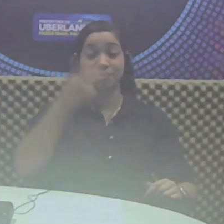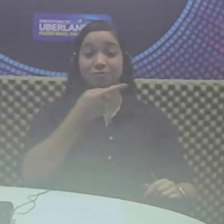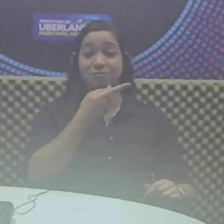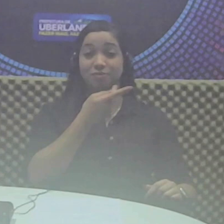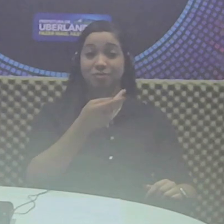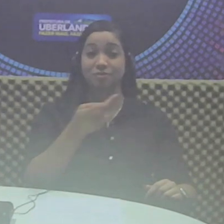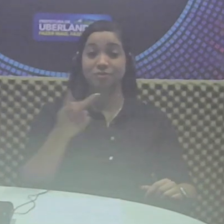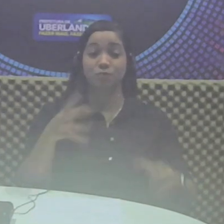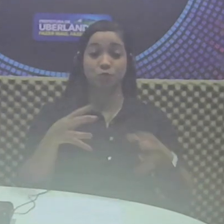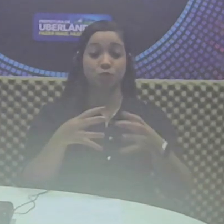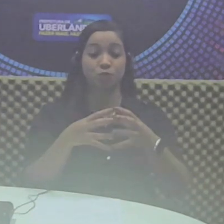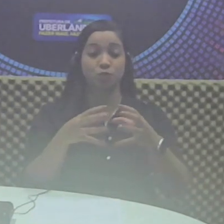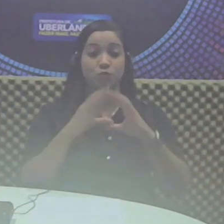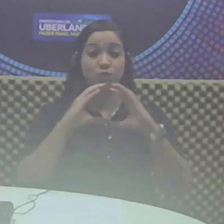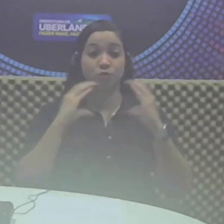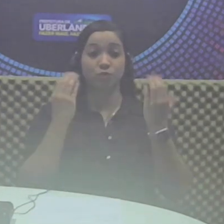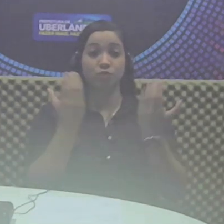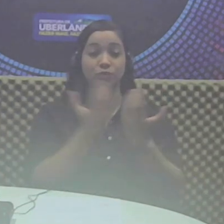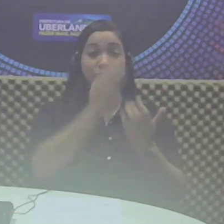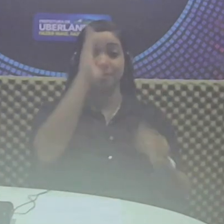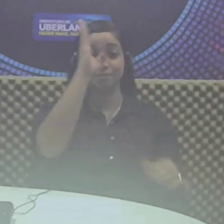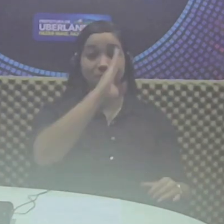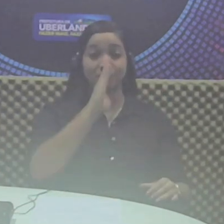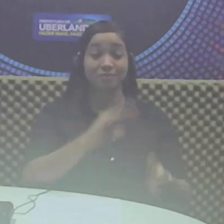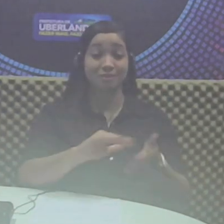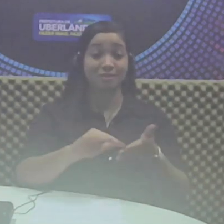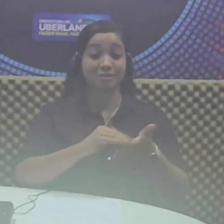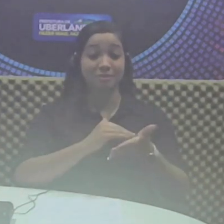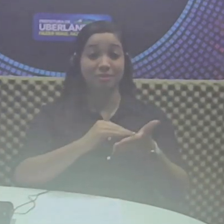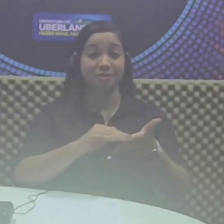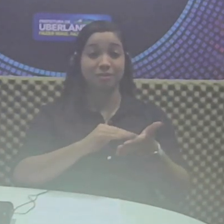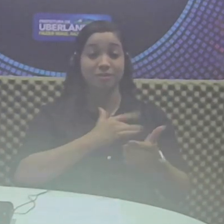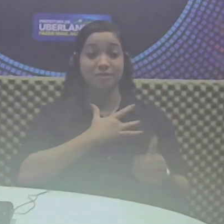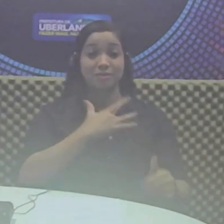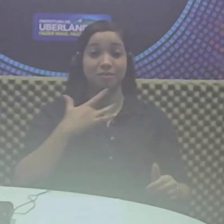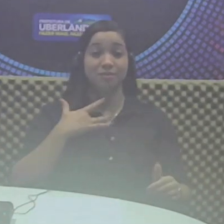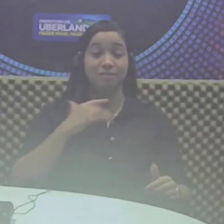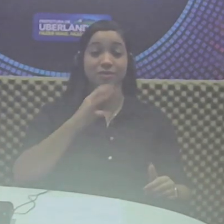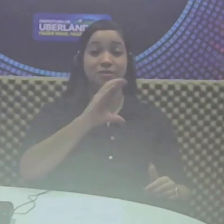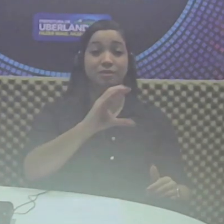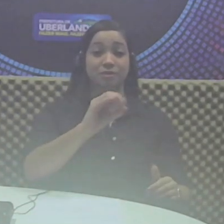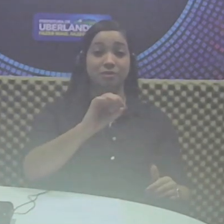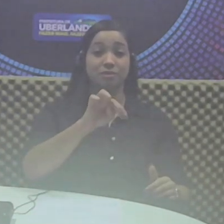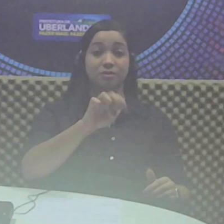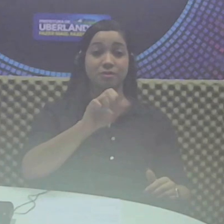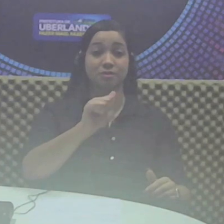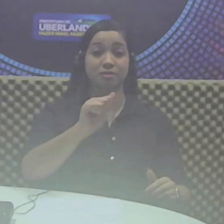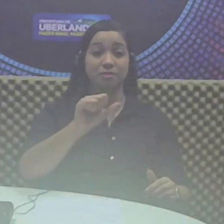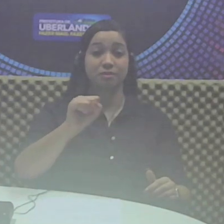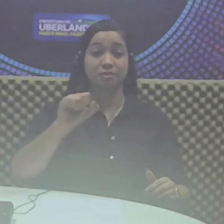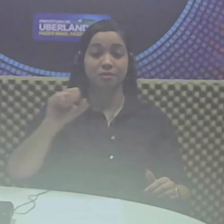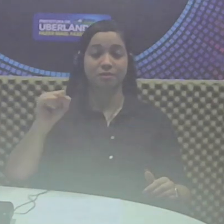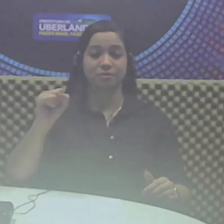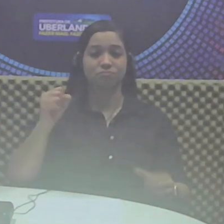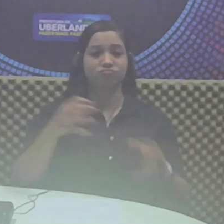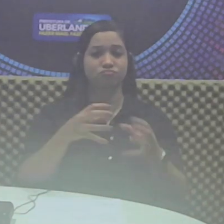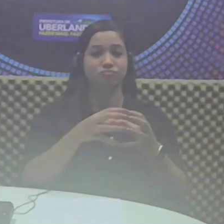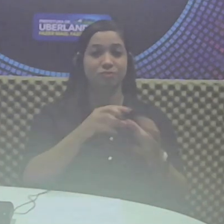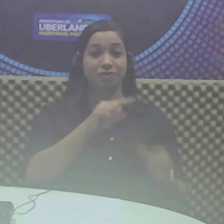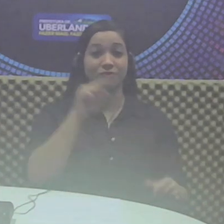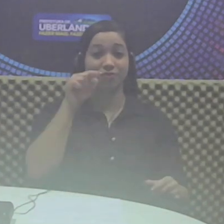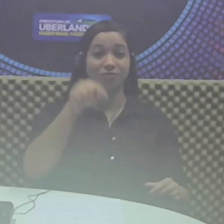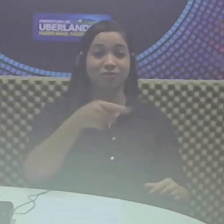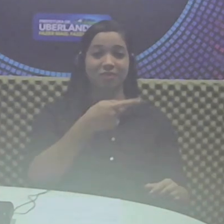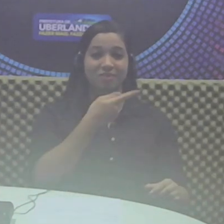Conselho Nacional de secretários de saúde o conas as equipes vieram conhecer os processos implantados